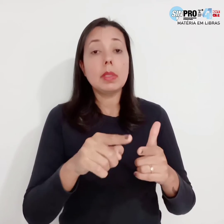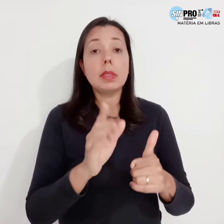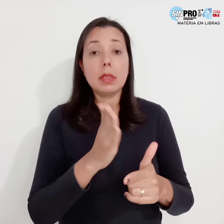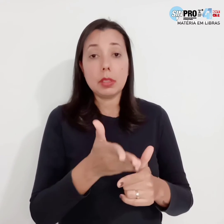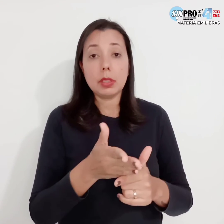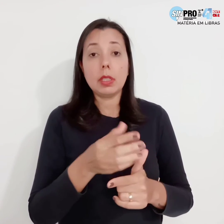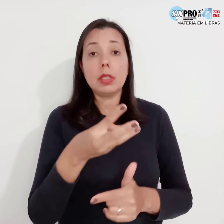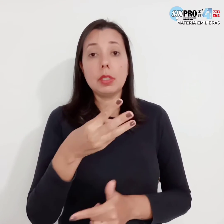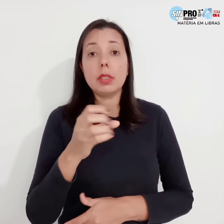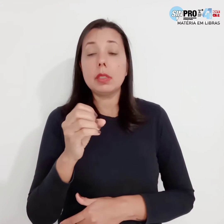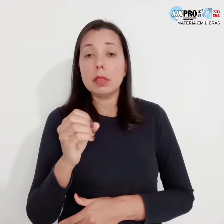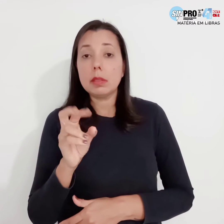de R$ 300,